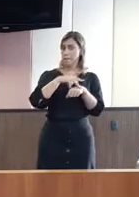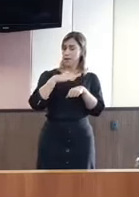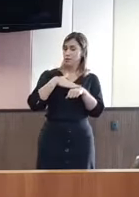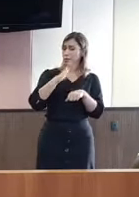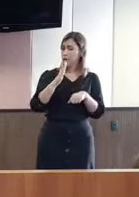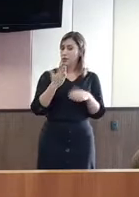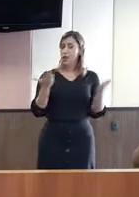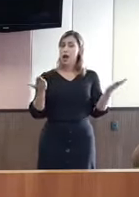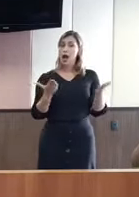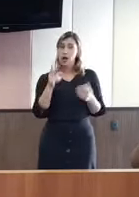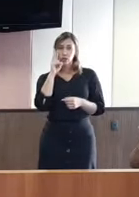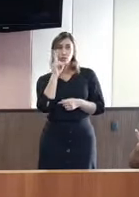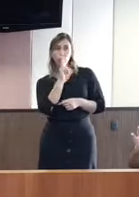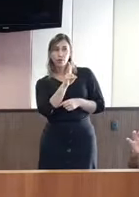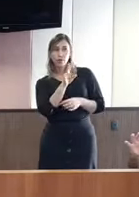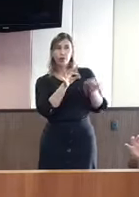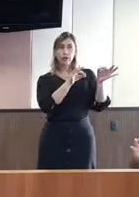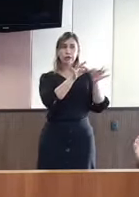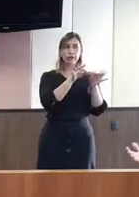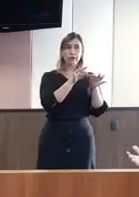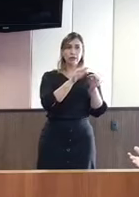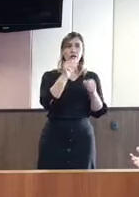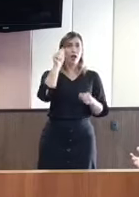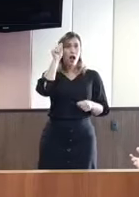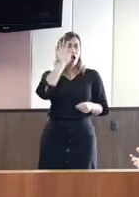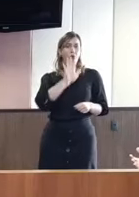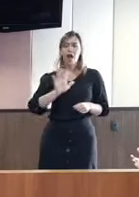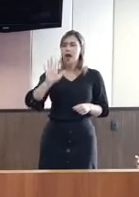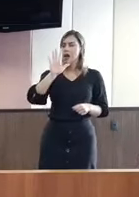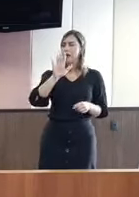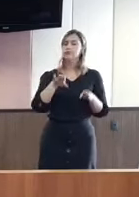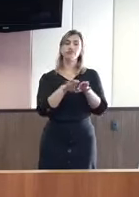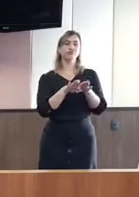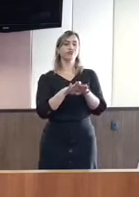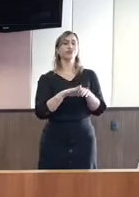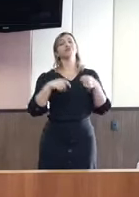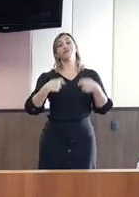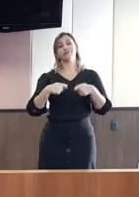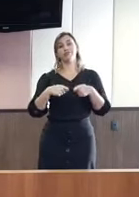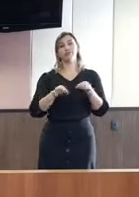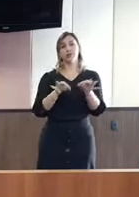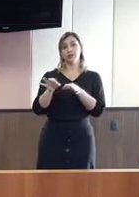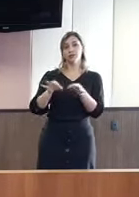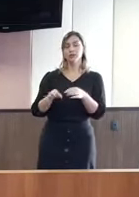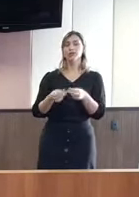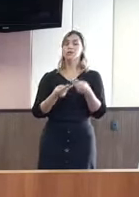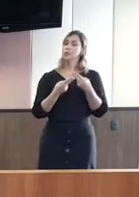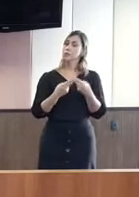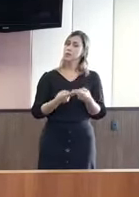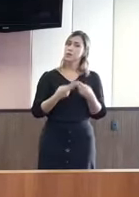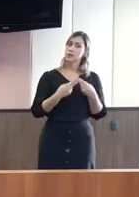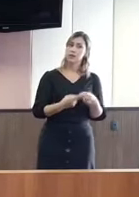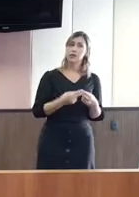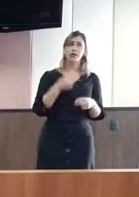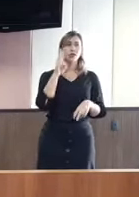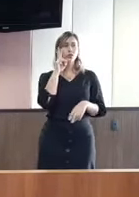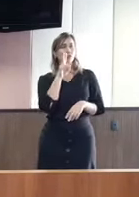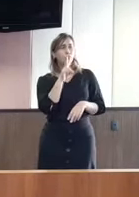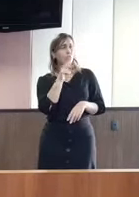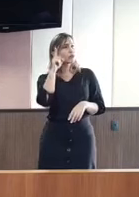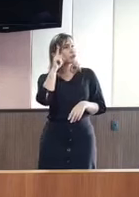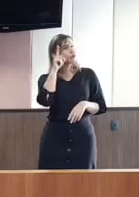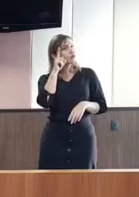estamos vendo essa epidemia sendo projetada na África, nós não sabemos o que vai acontecer ainda. Então, nós precisamos ter paciência e progressivamente